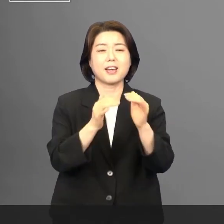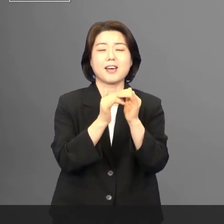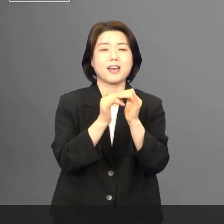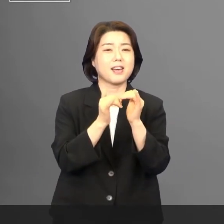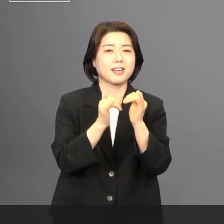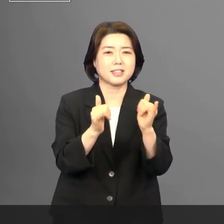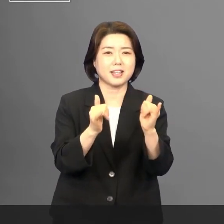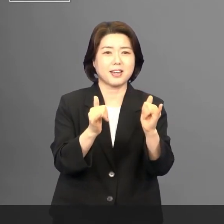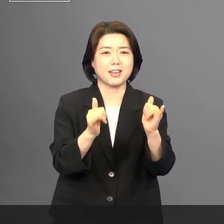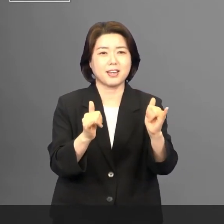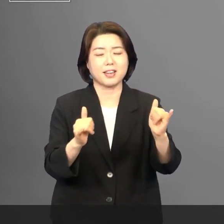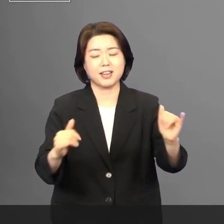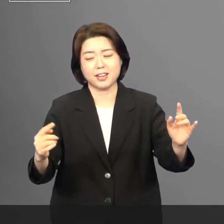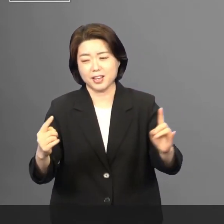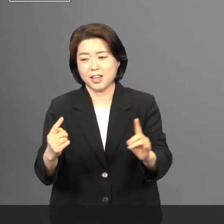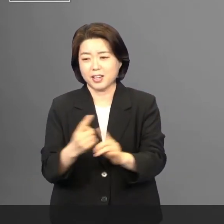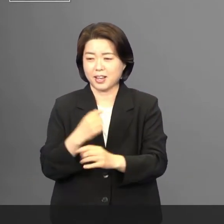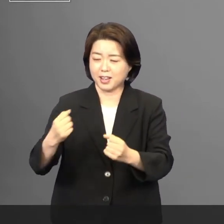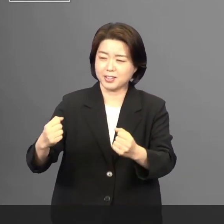약한 자